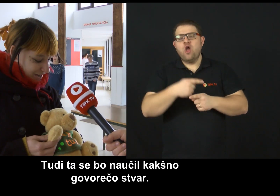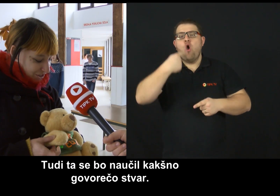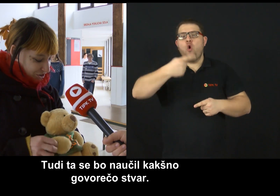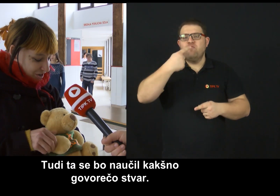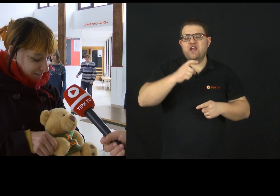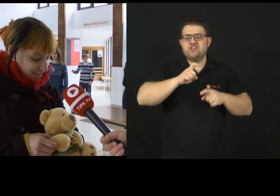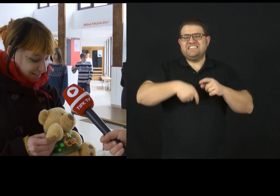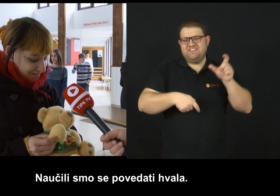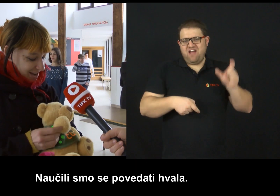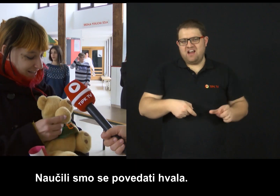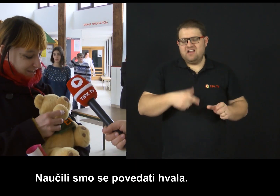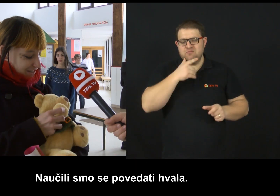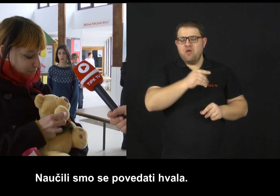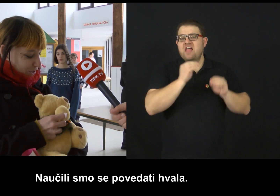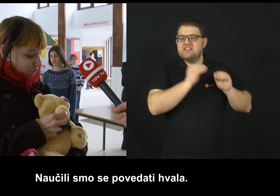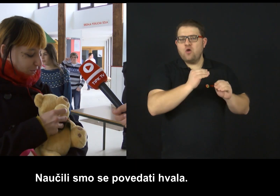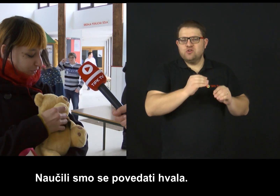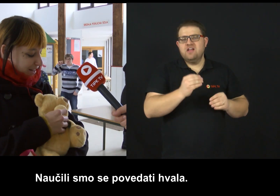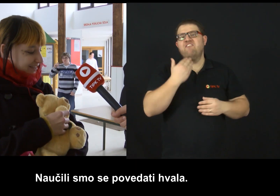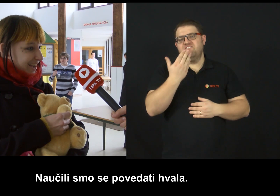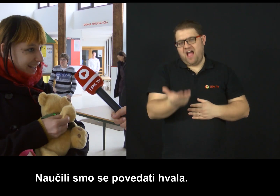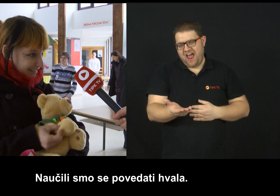govorečo stvar in sicer smo se naučili povedati hvala.